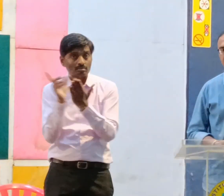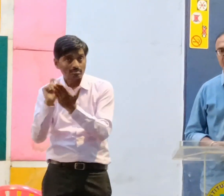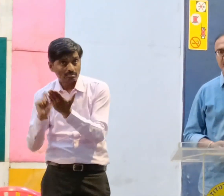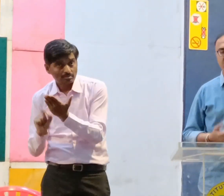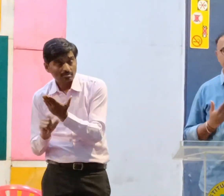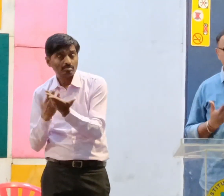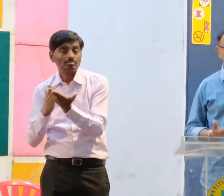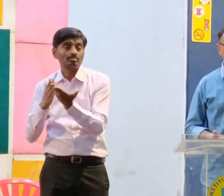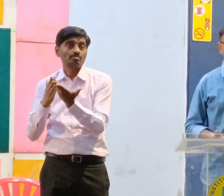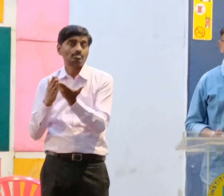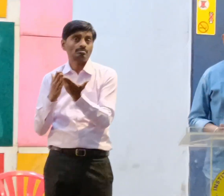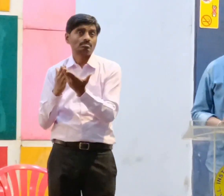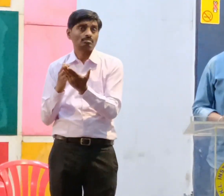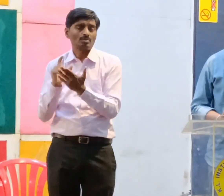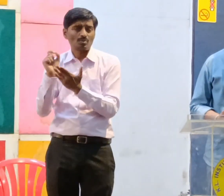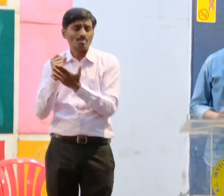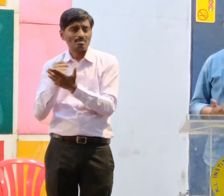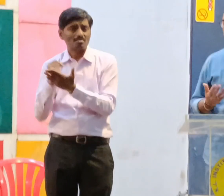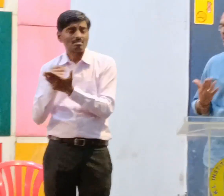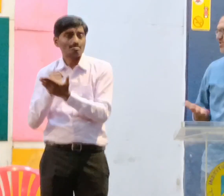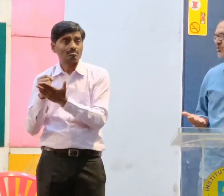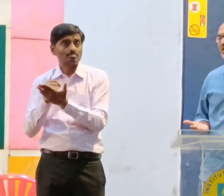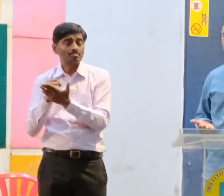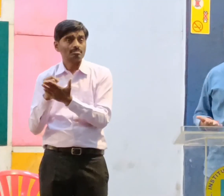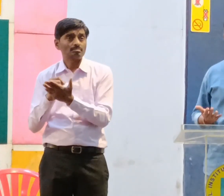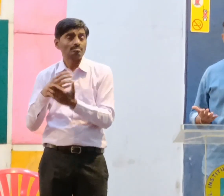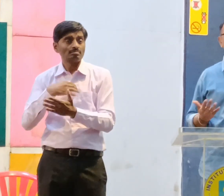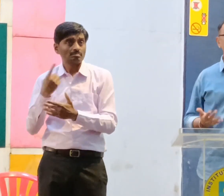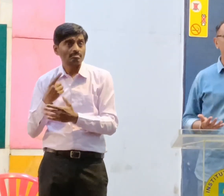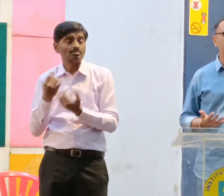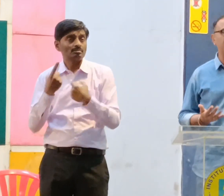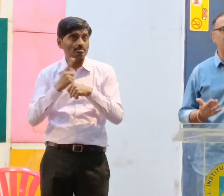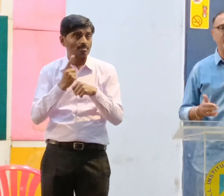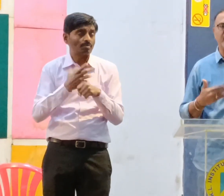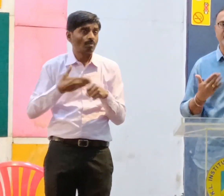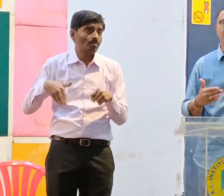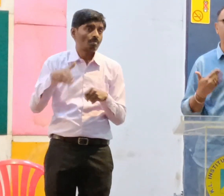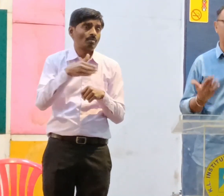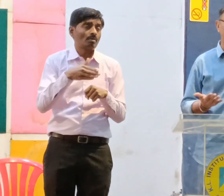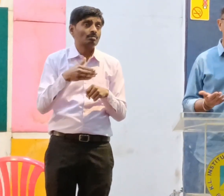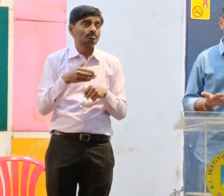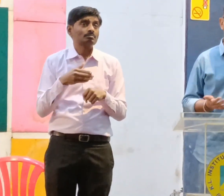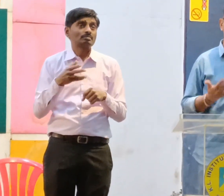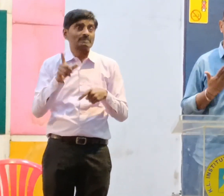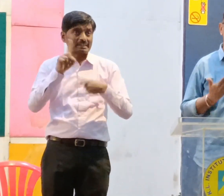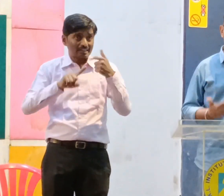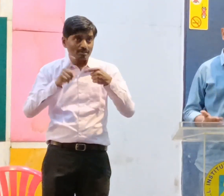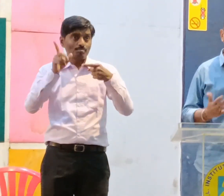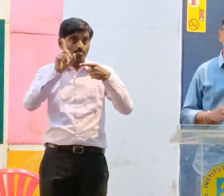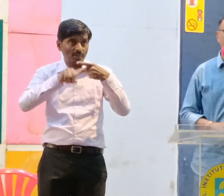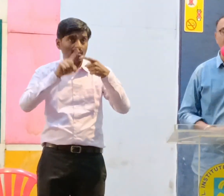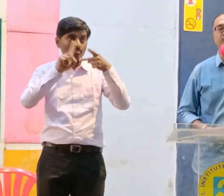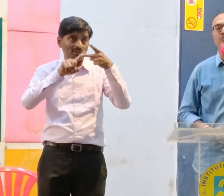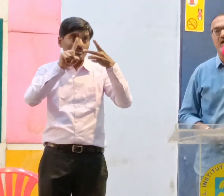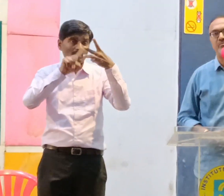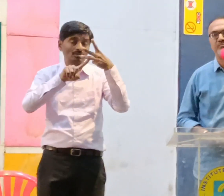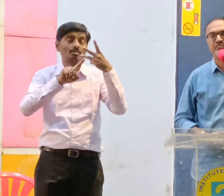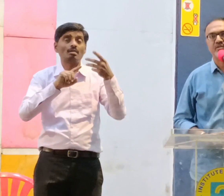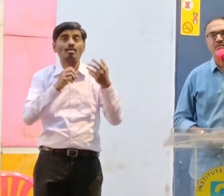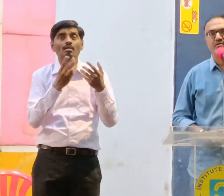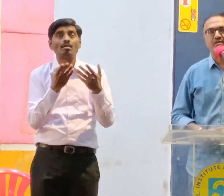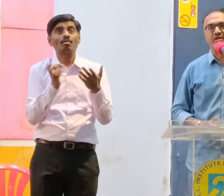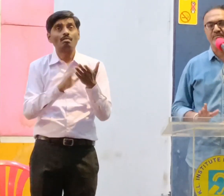બનાવે, એસાઇનમેન્ટ્સ બધી કરે, શૈલેષભાઈ અને આ સૌ શિક્ષક મિત્રો એમના ત્રણ ત્રણ રાઉન્ડ પરીક્ષાના પેપર લે